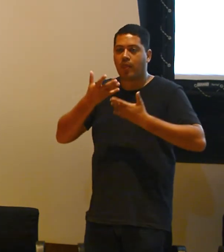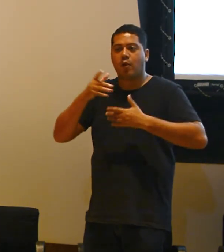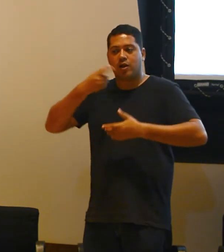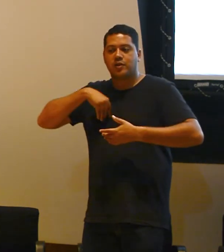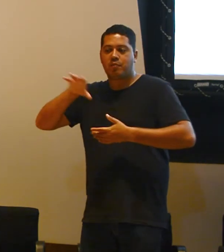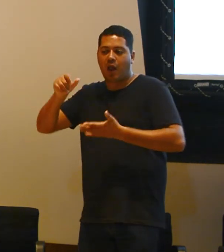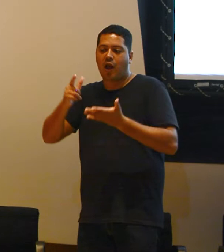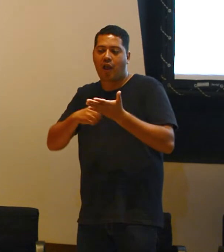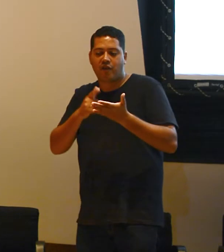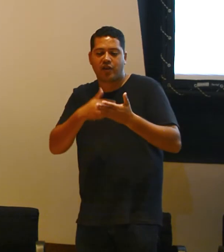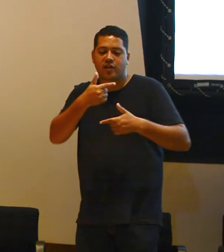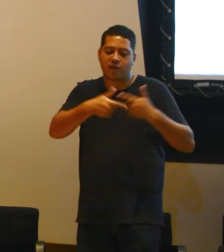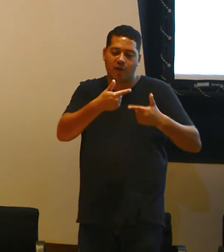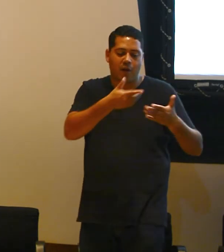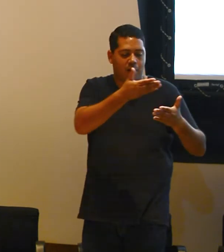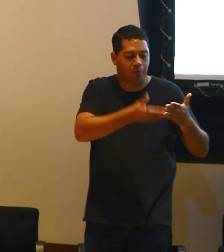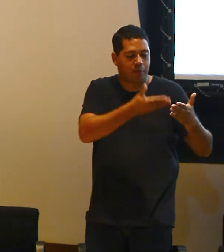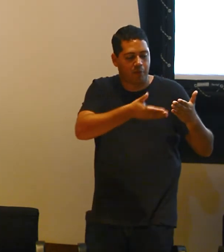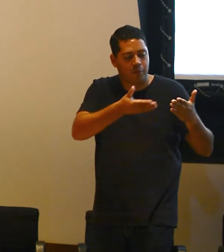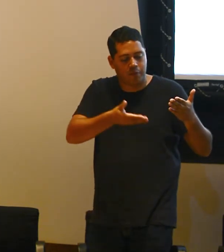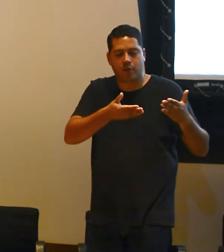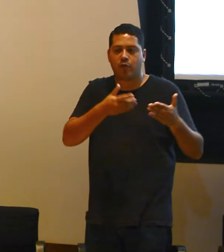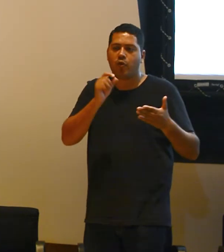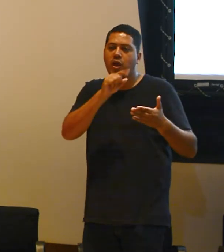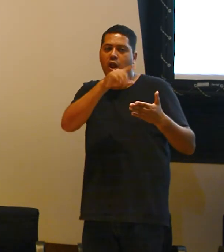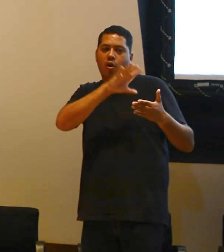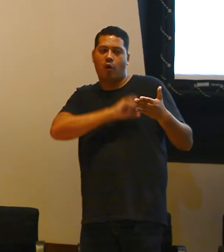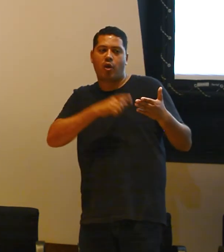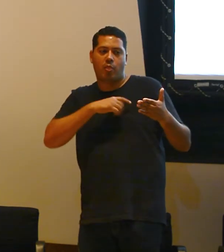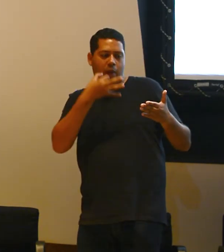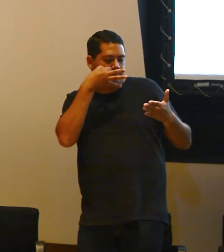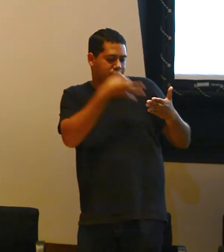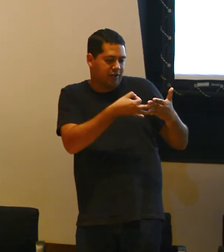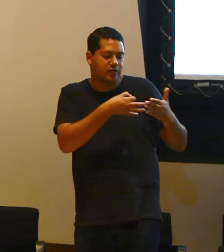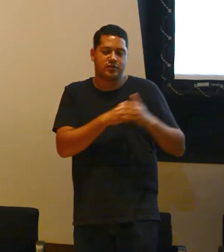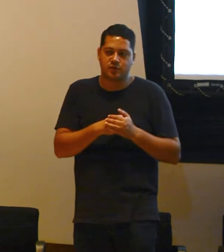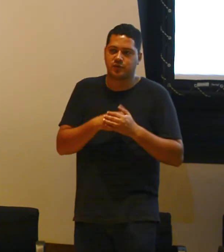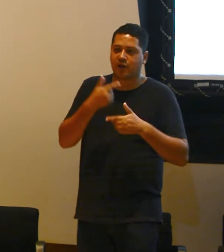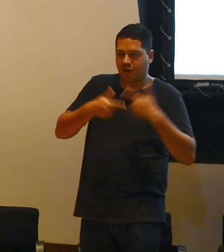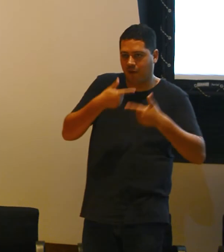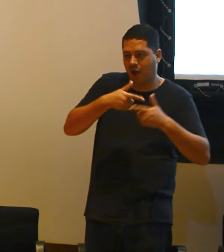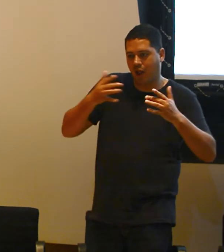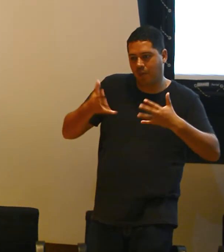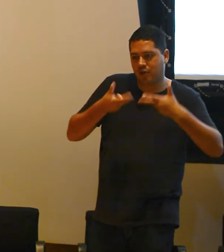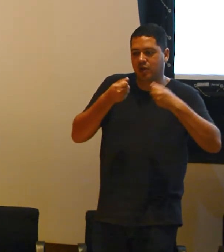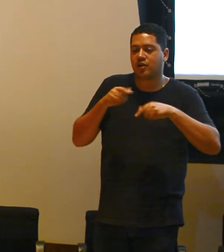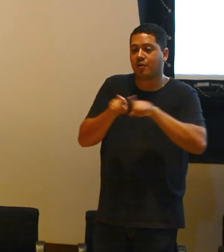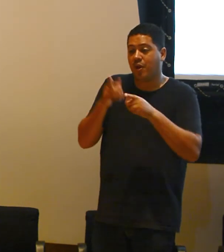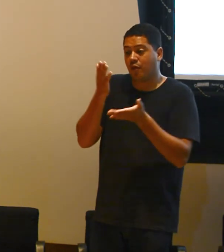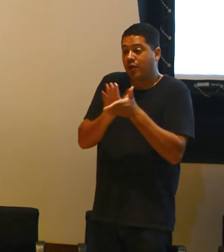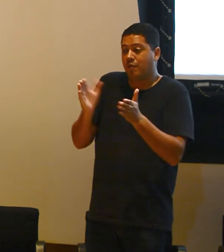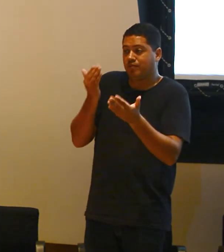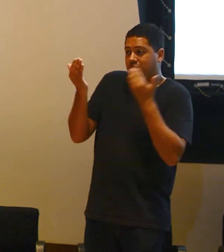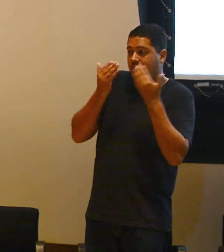paciente gosta para a gente trabalhar essas habilidades. Então, no encerramento da terapia, a gente sempre fala com os pais, né?